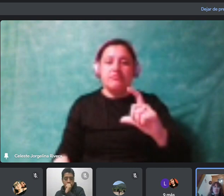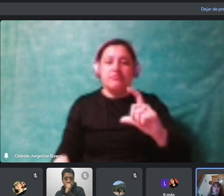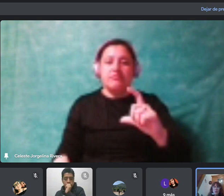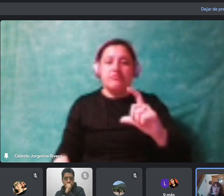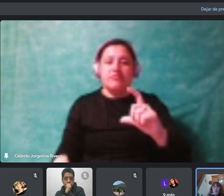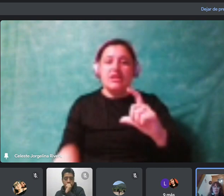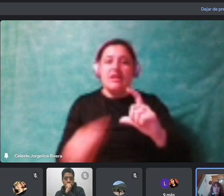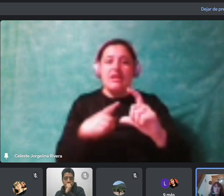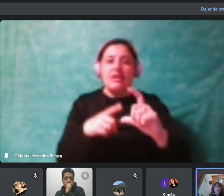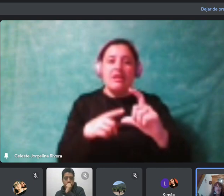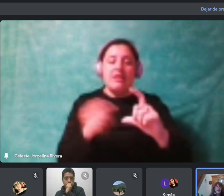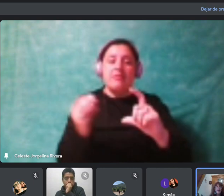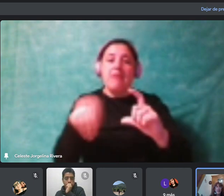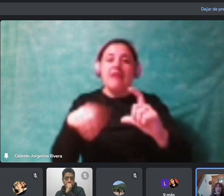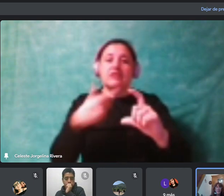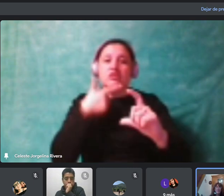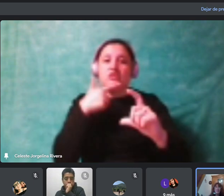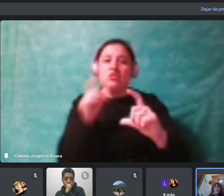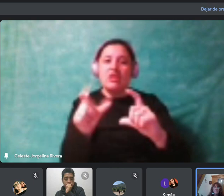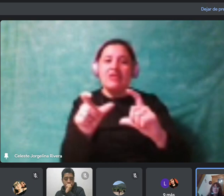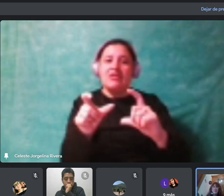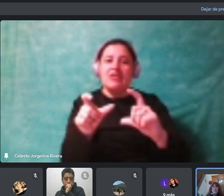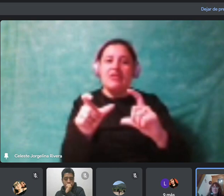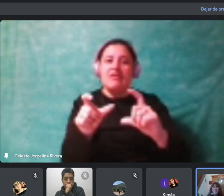¿Qué otro sustantivo tenemos para encerrar?